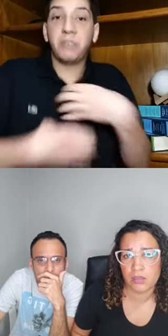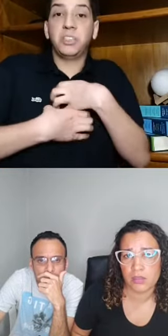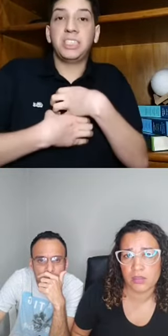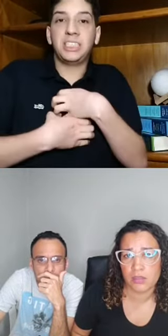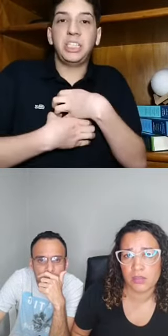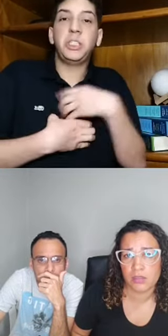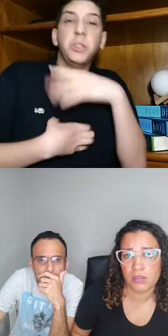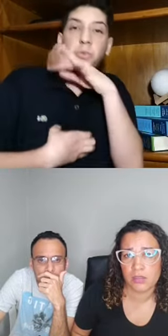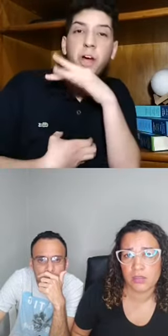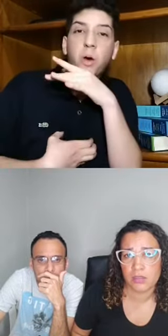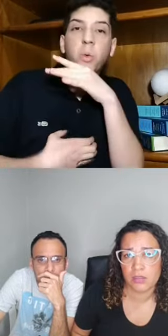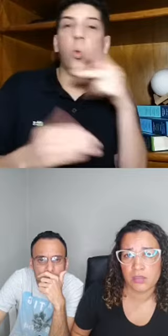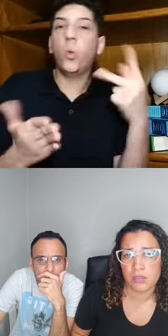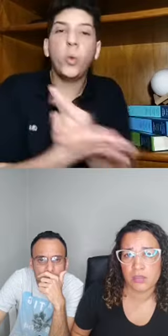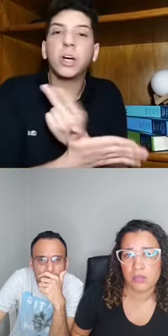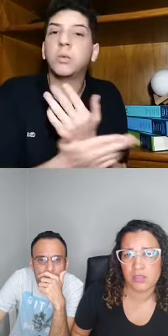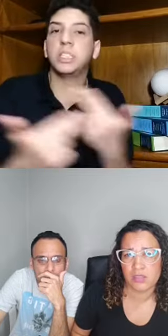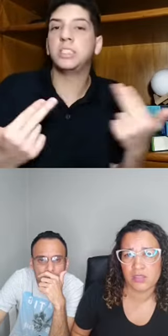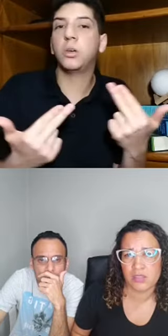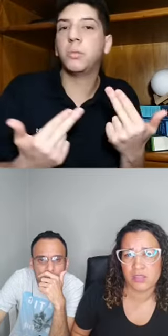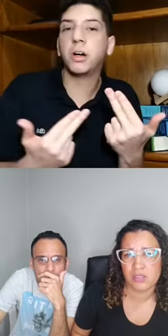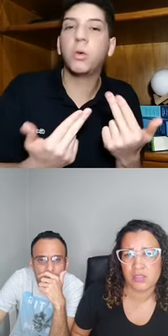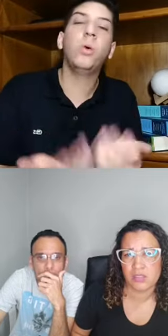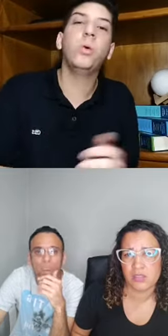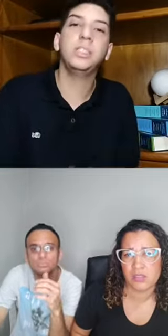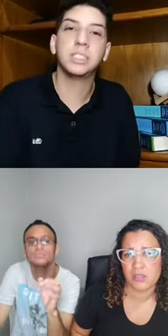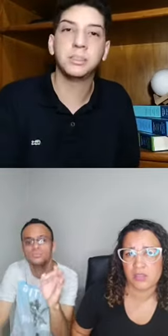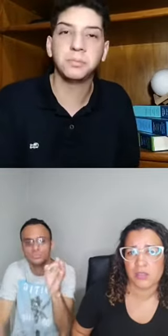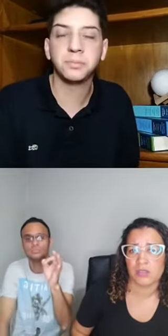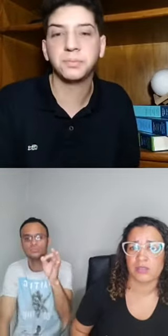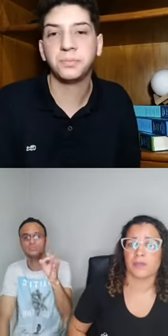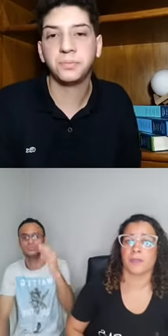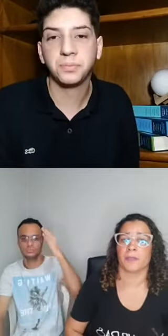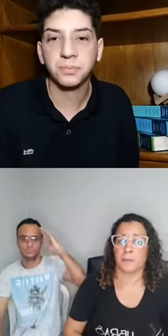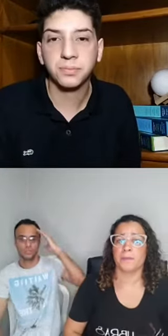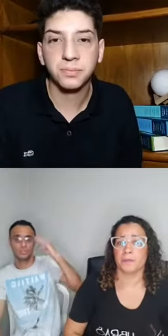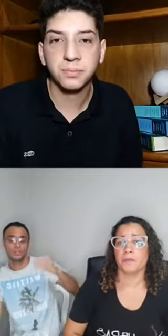e aí você sentiu, foi algo ruim, aconteceu alguma coisa?